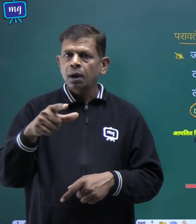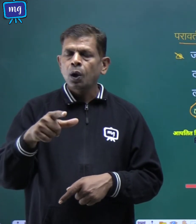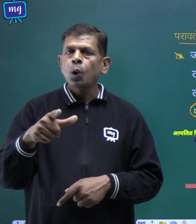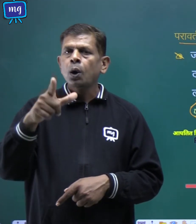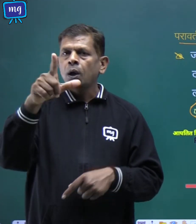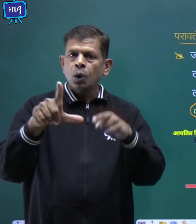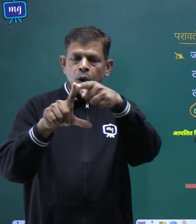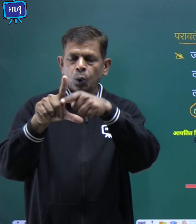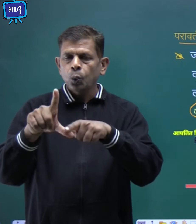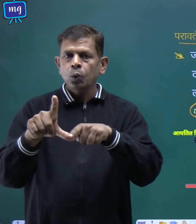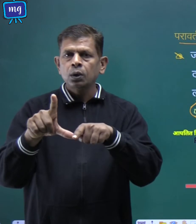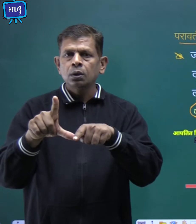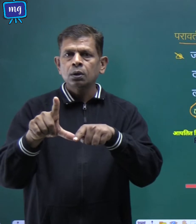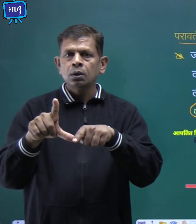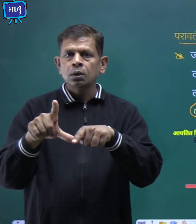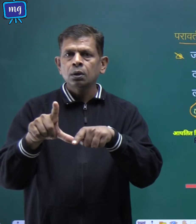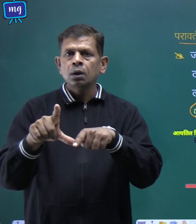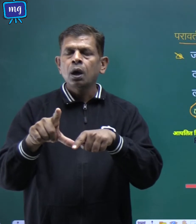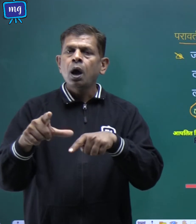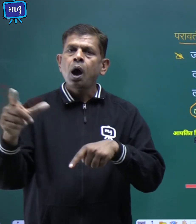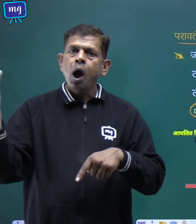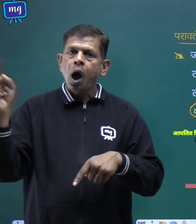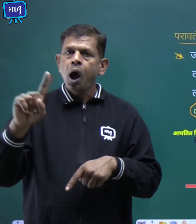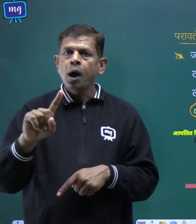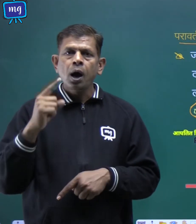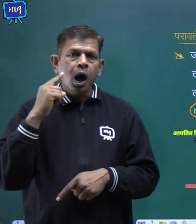वाला कोण आपतन कोण,